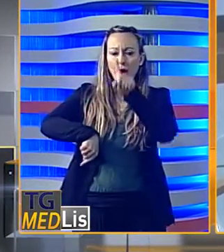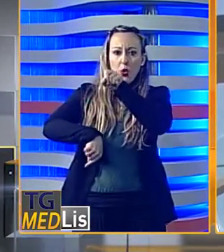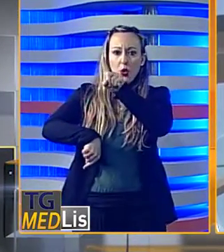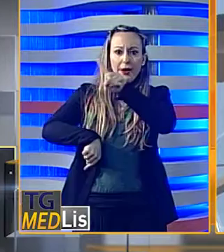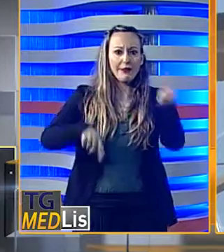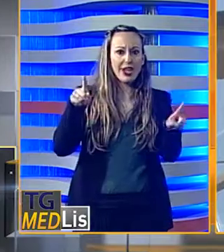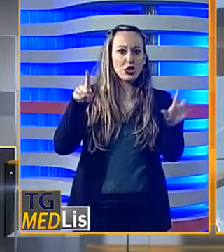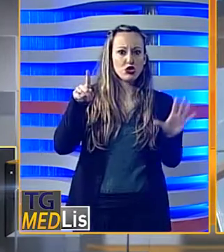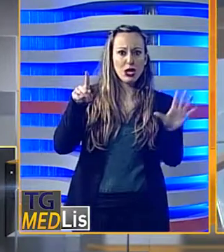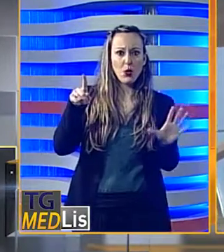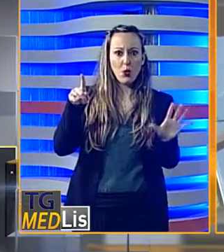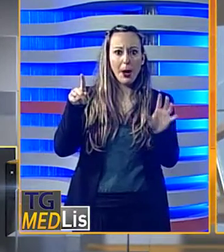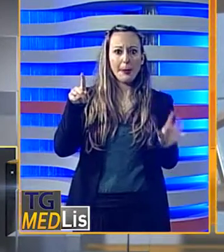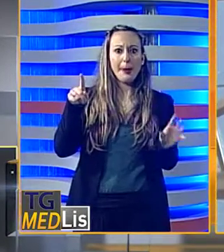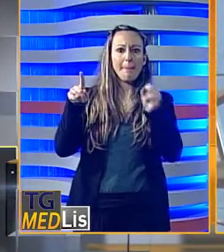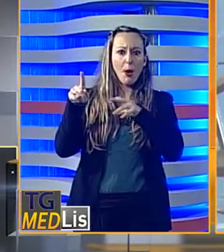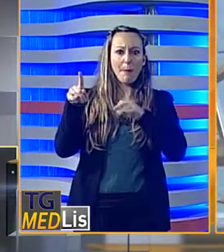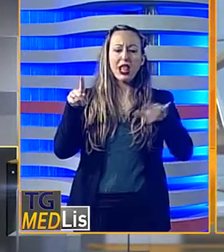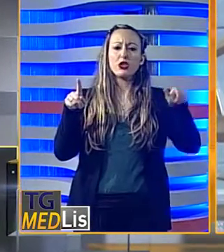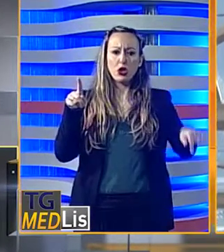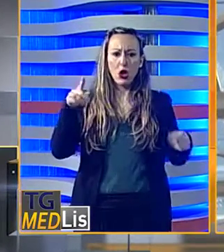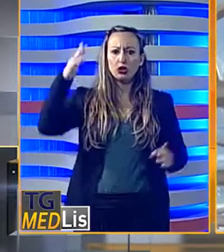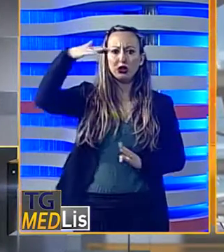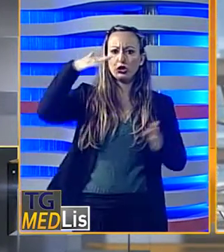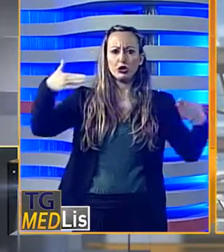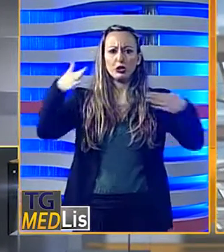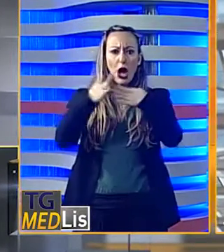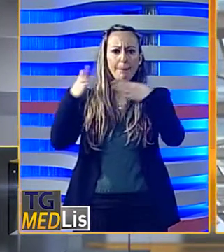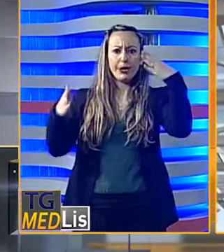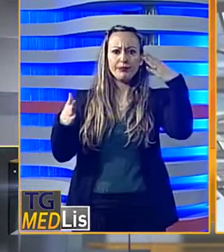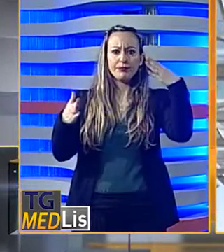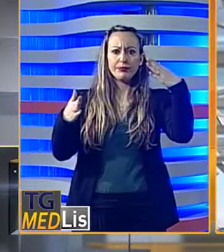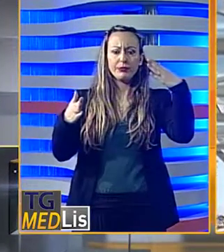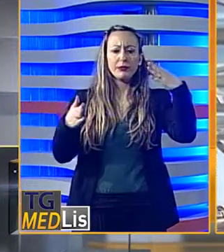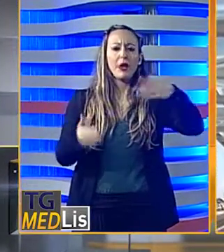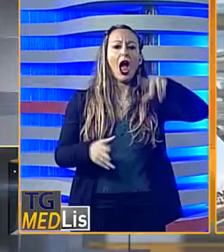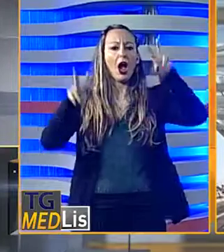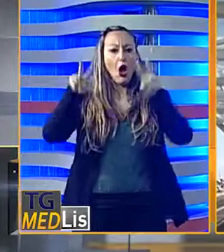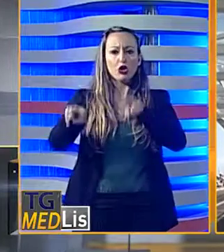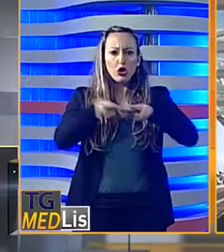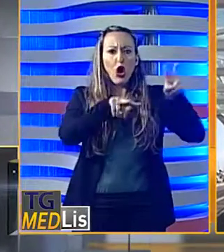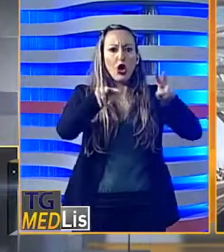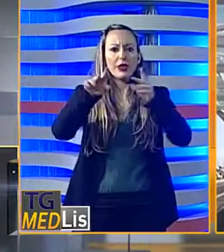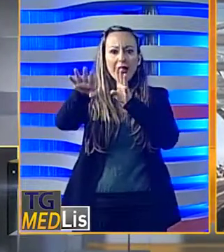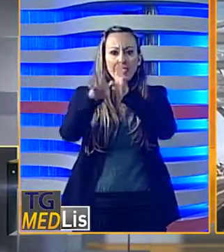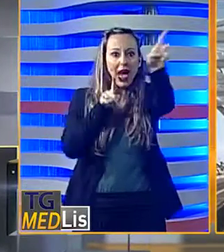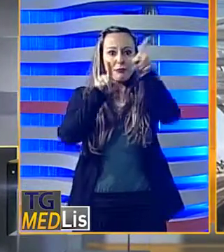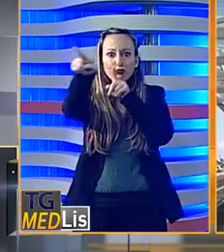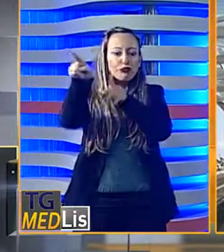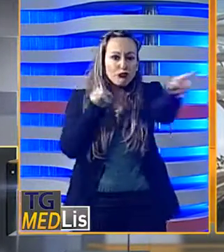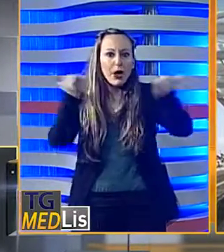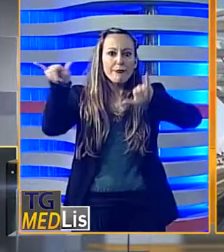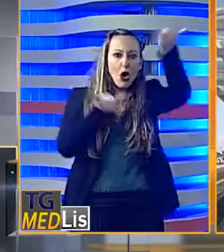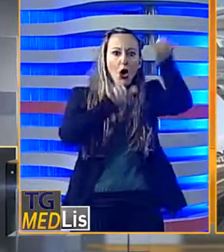lo stop dei controllori del traffico aereo. Per questo sono stati cancellati alcuni voli, in